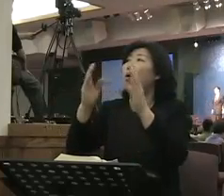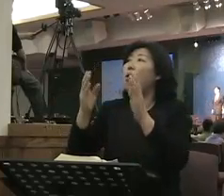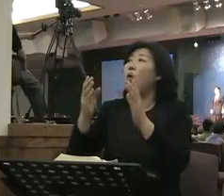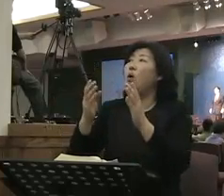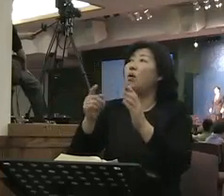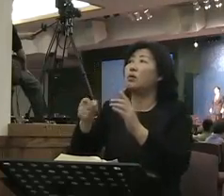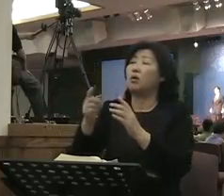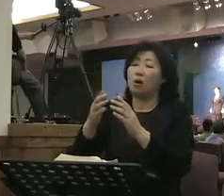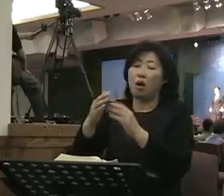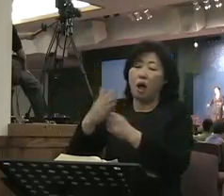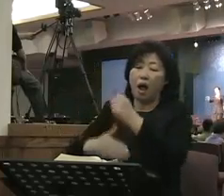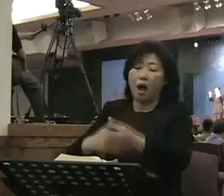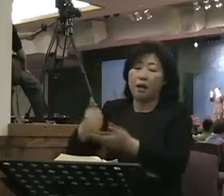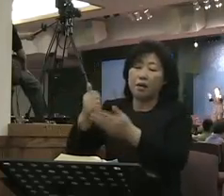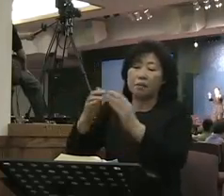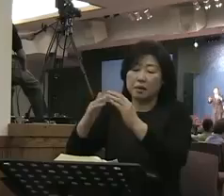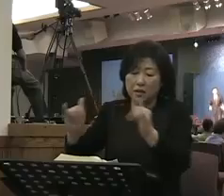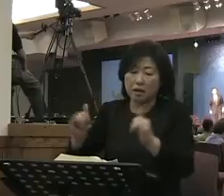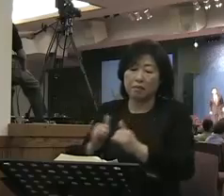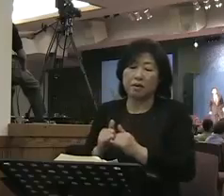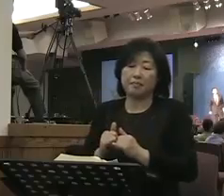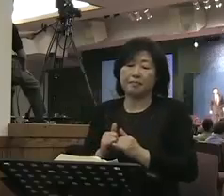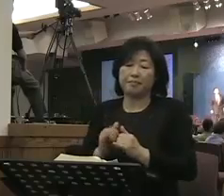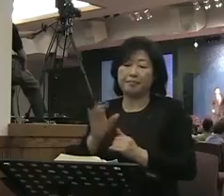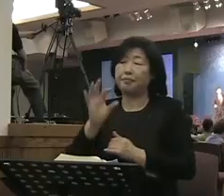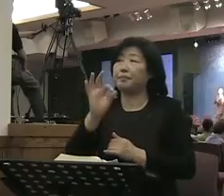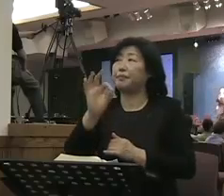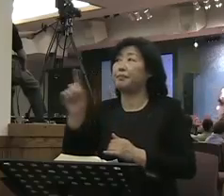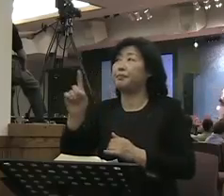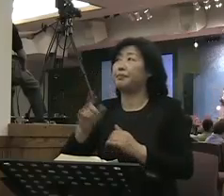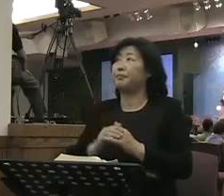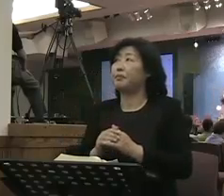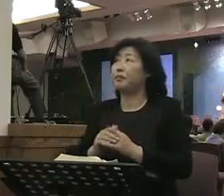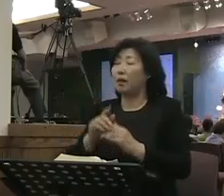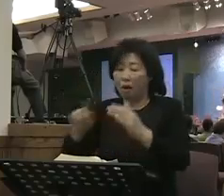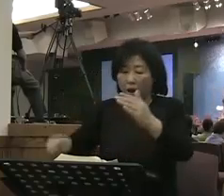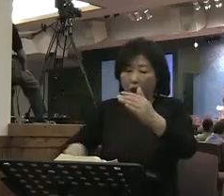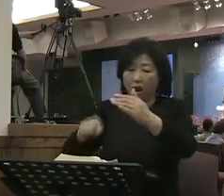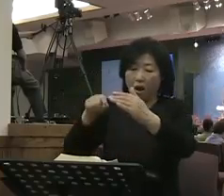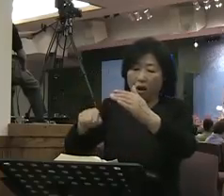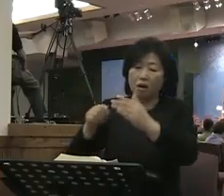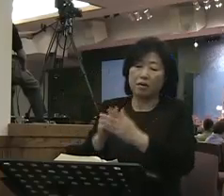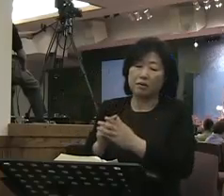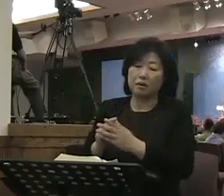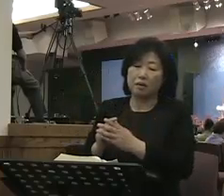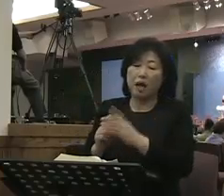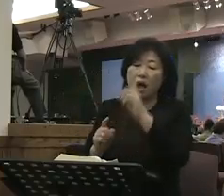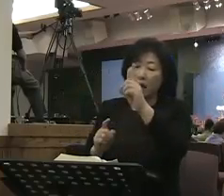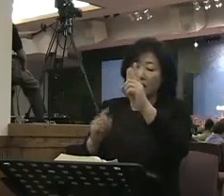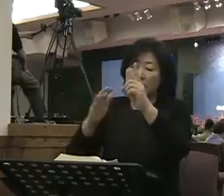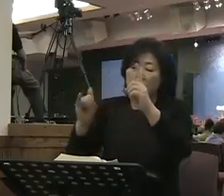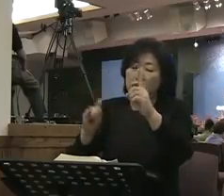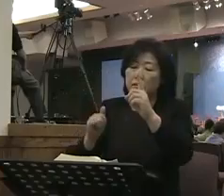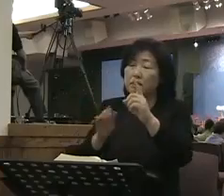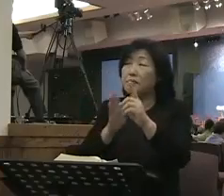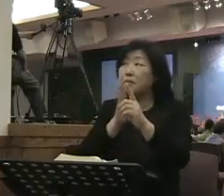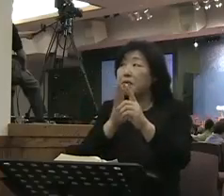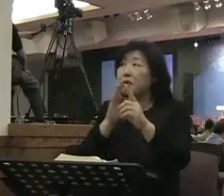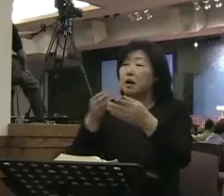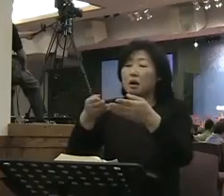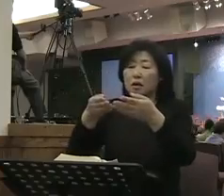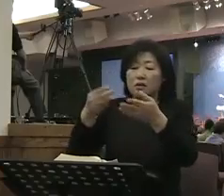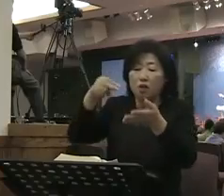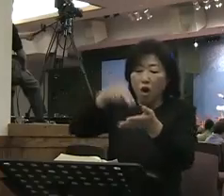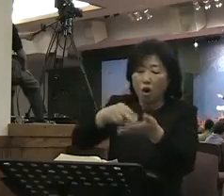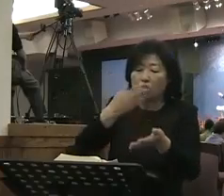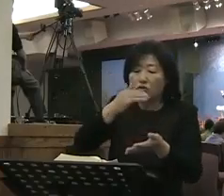하나님의 사람, 너 하나님의 사람, 그 가운데서도 너 하나님의 한 사람이 제대로 설 수